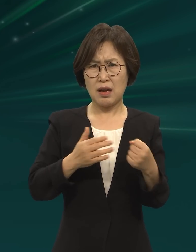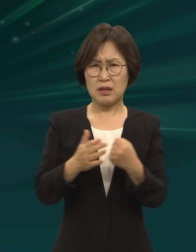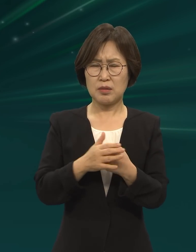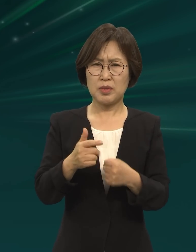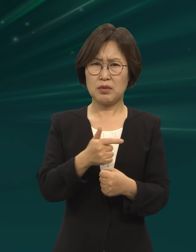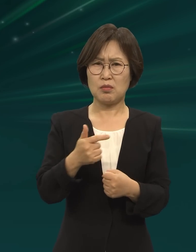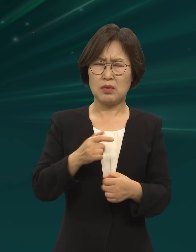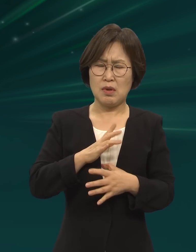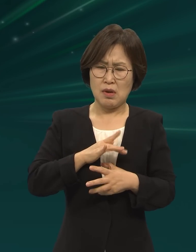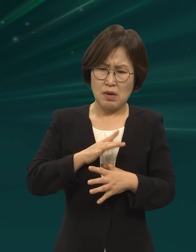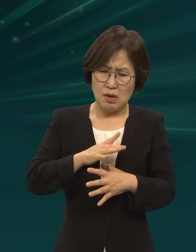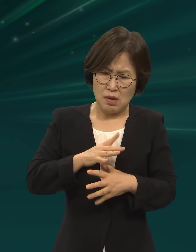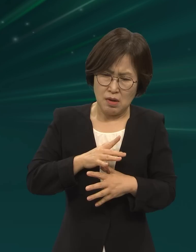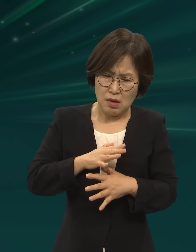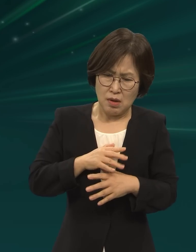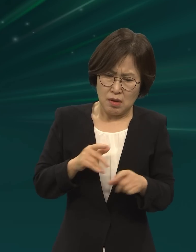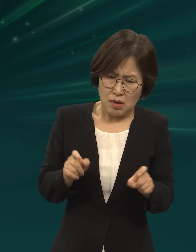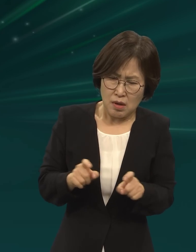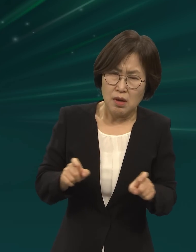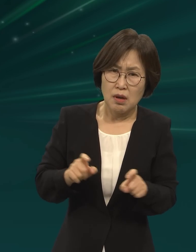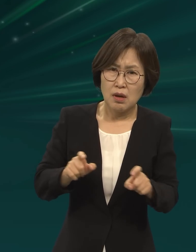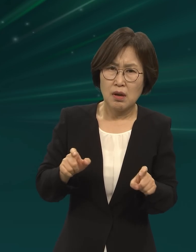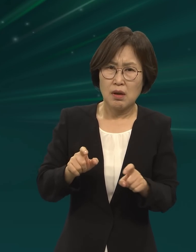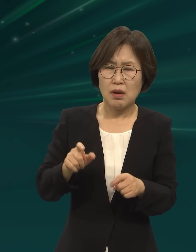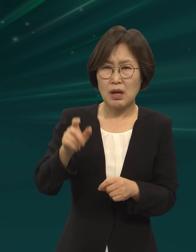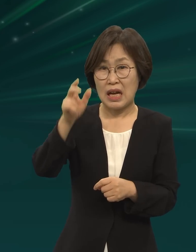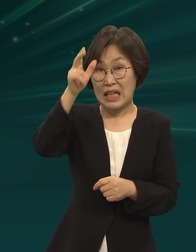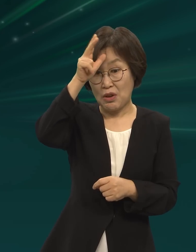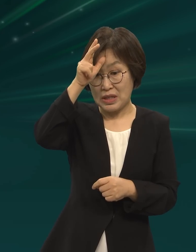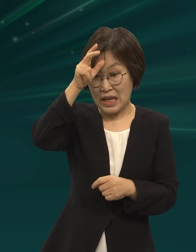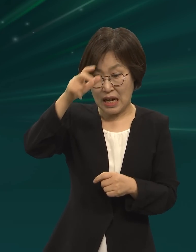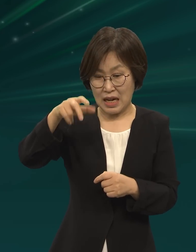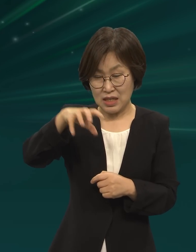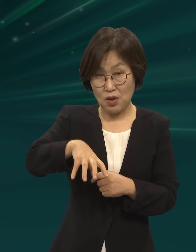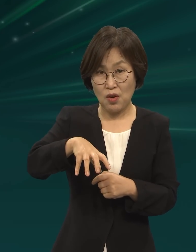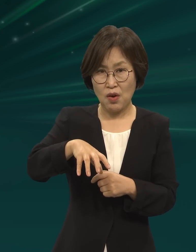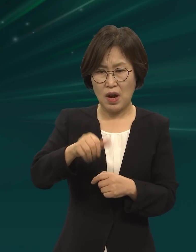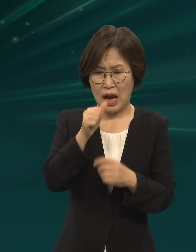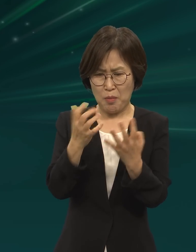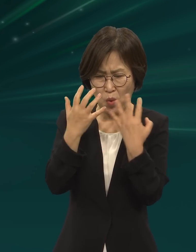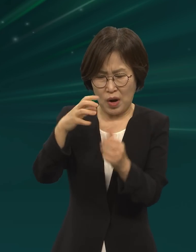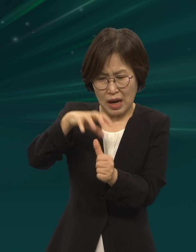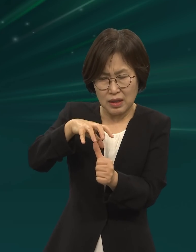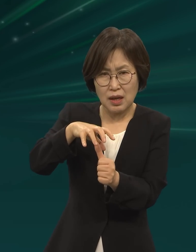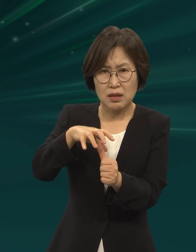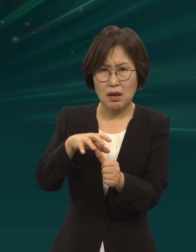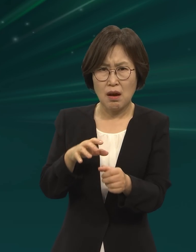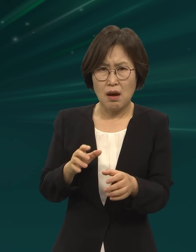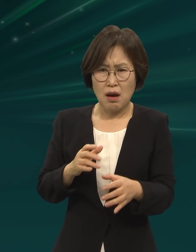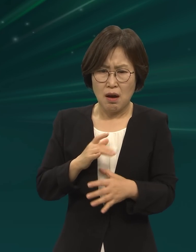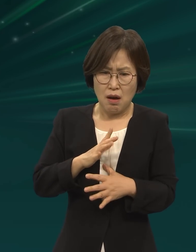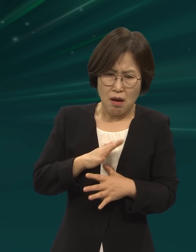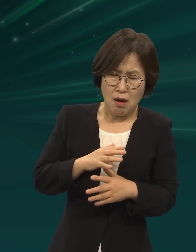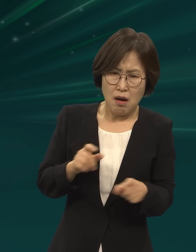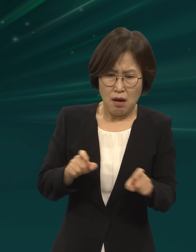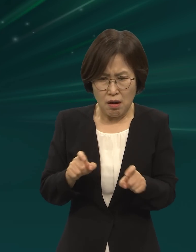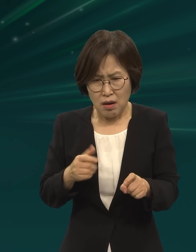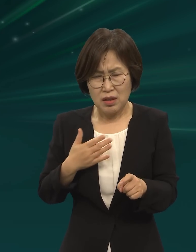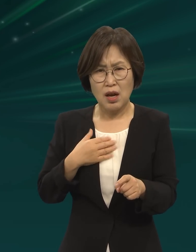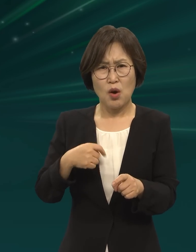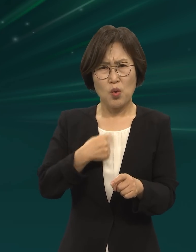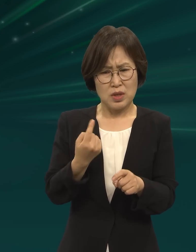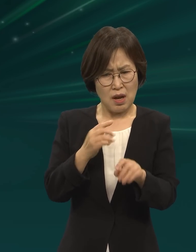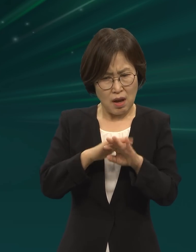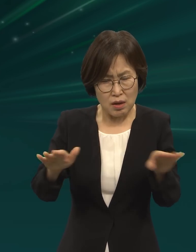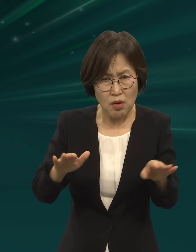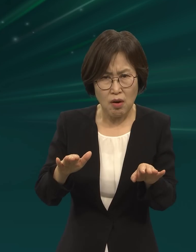두려워했습니다. 그 감옥 안에서 너무 떨리고 해결한 방법이 없고